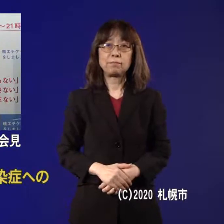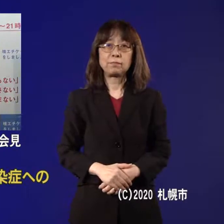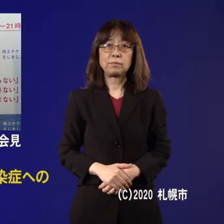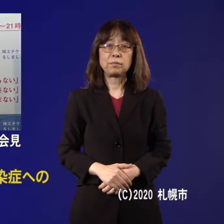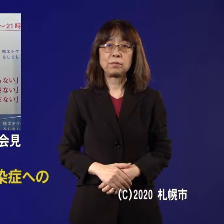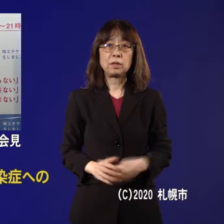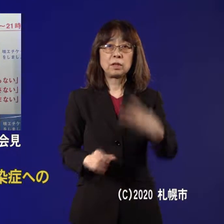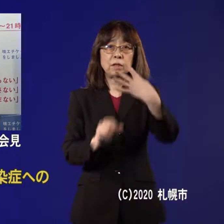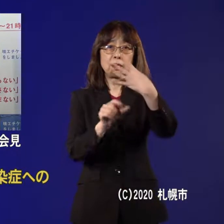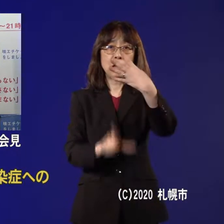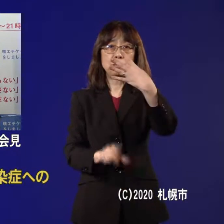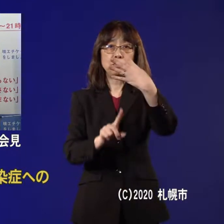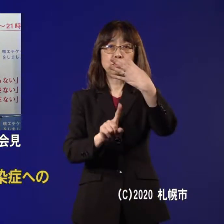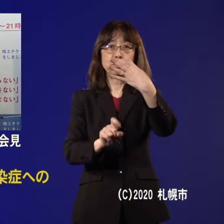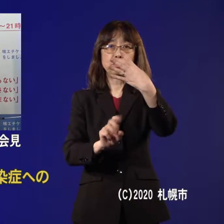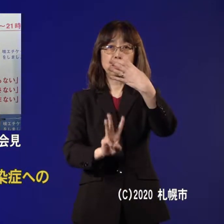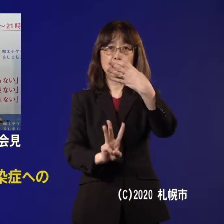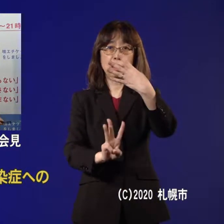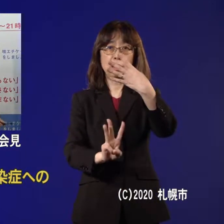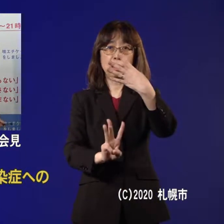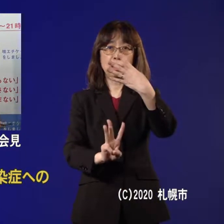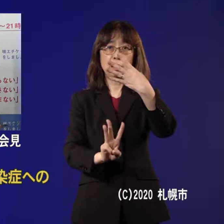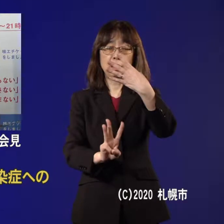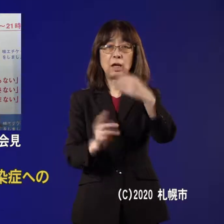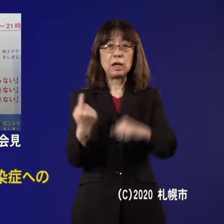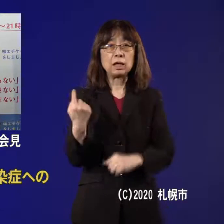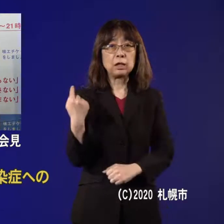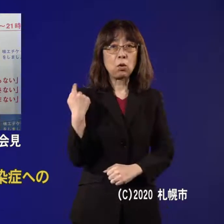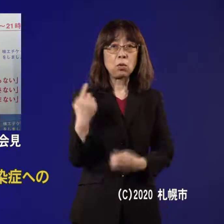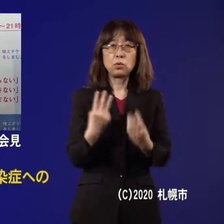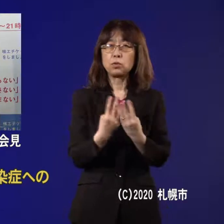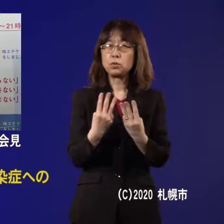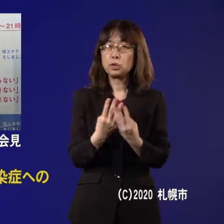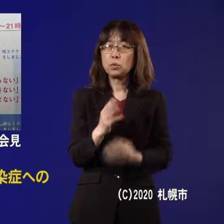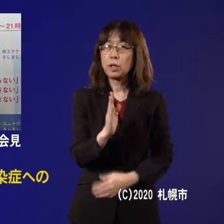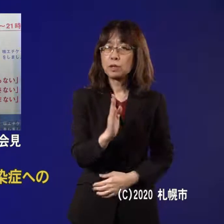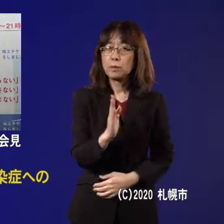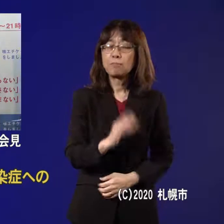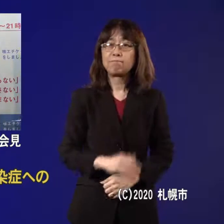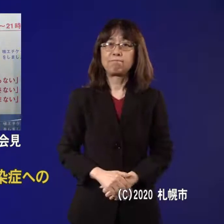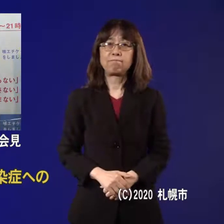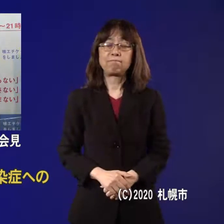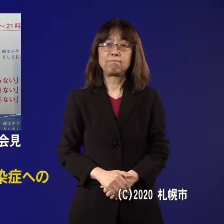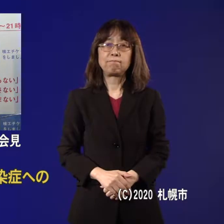13日現在ということで昨日の数字まで入ってございます。